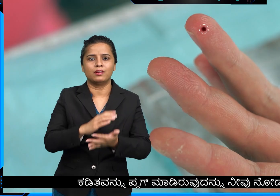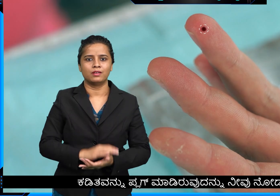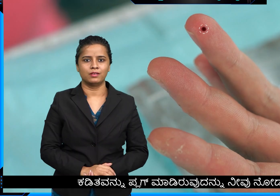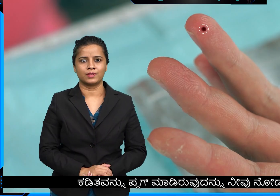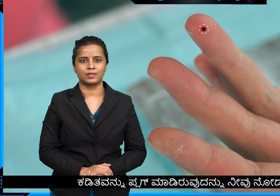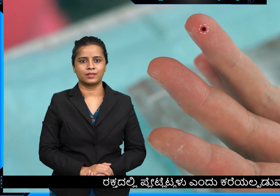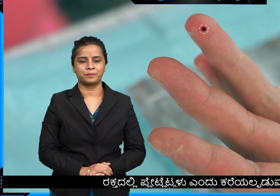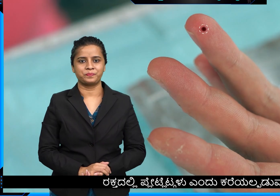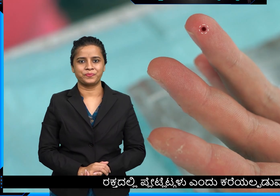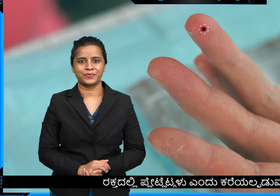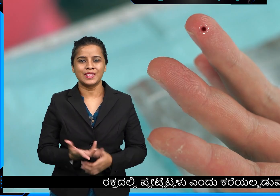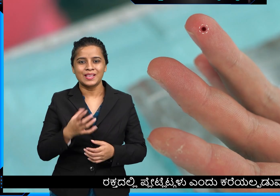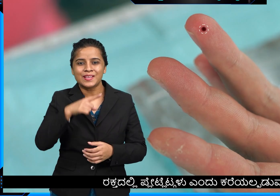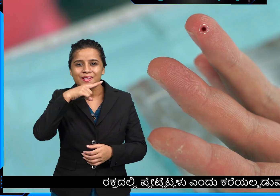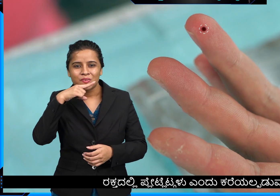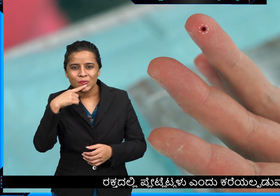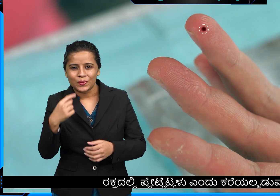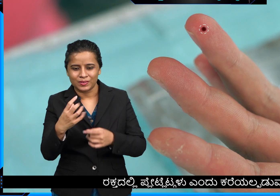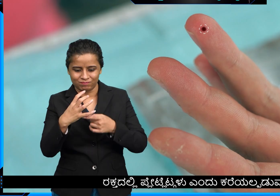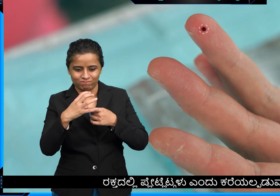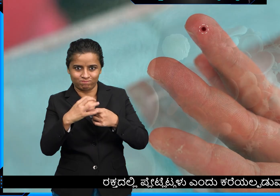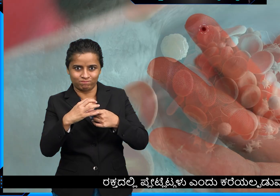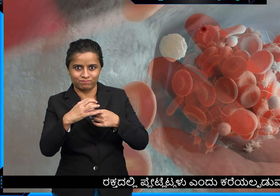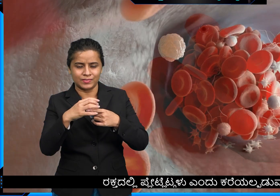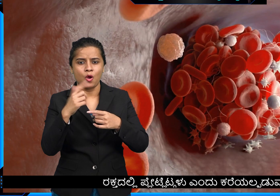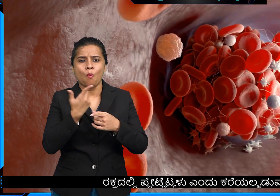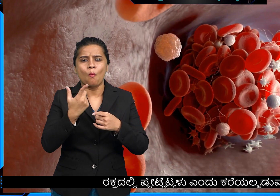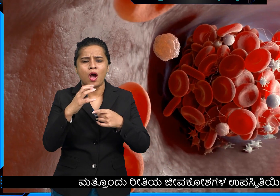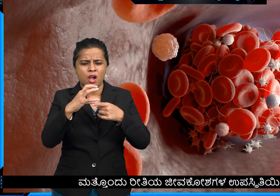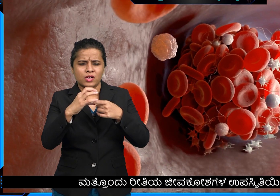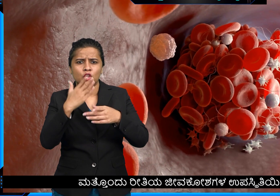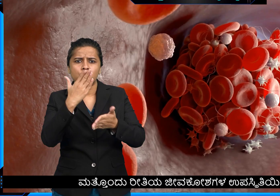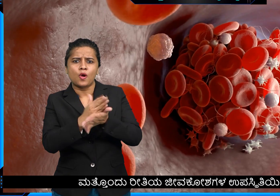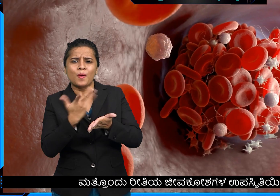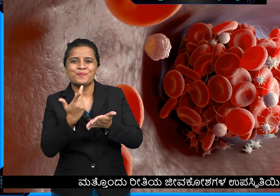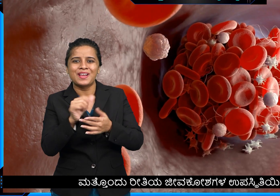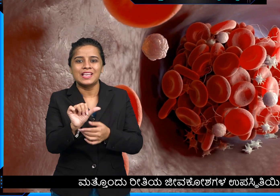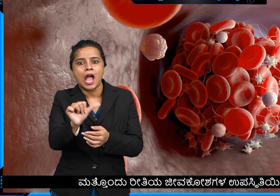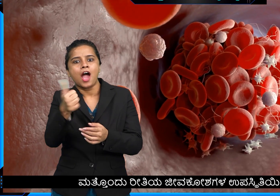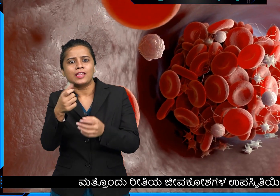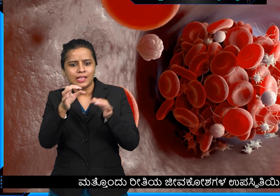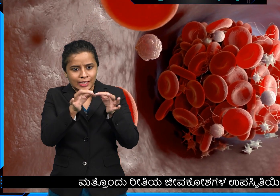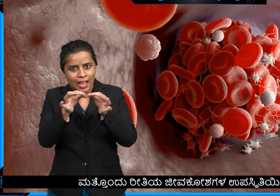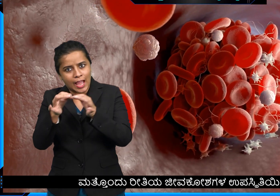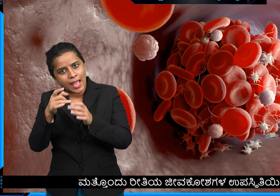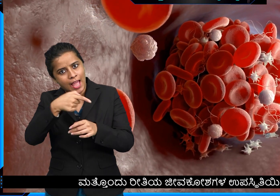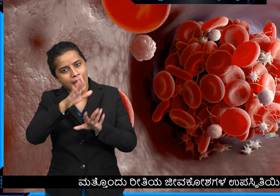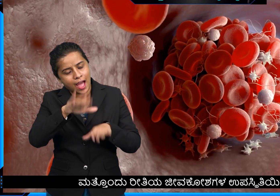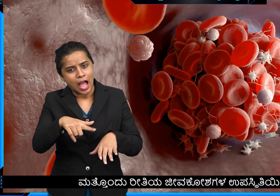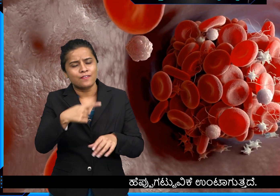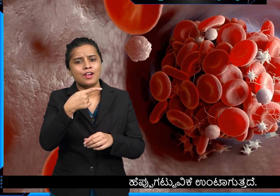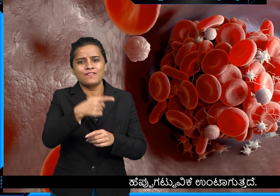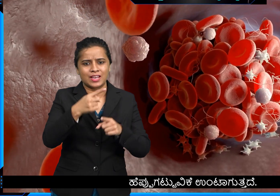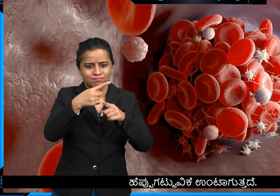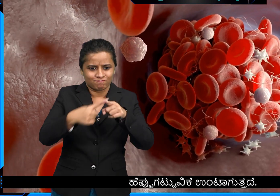ನೀವು ನೋಡುತ್ತೀರಿ. ರಕ್ತದಲ್ಲಿ ಪ್ಲೇಟ್ಲೆಟ್ಗಳು ಎಂದು ಕರೆಯಲ್ಪಡುವ ಮತ್ತೊಂದು ರೀತಿಯ ಜೀವಕೋಶಗಳ